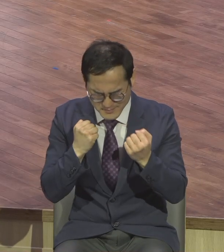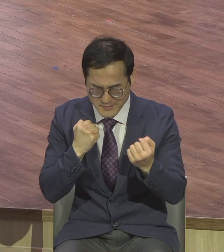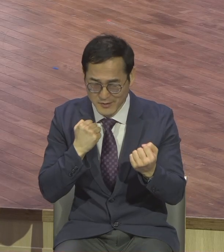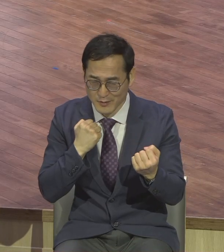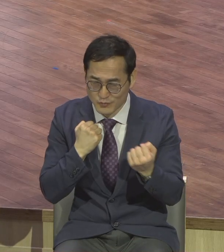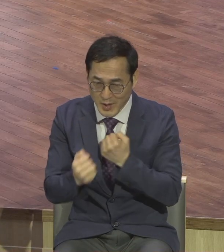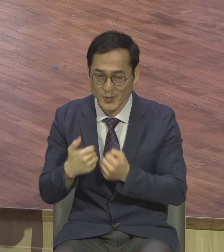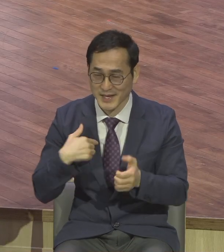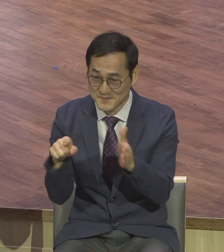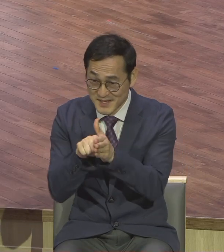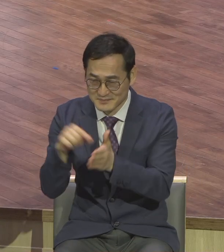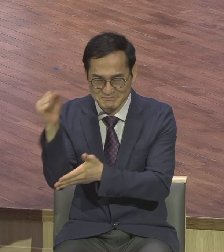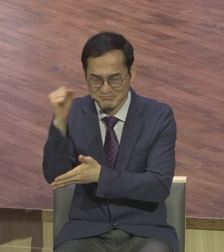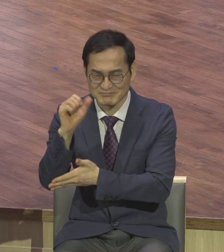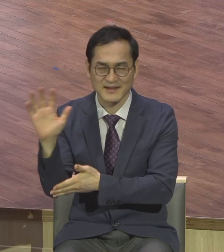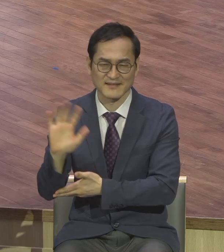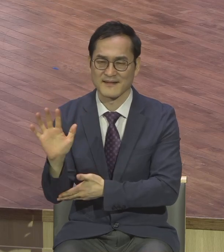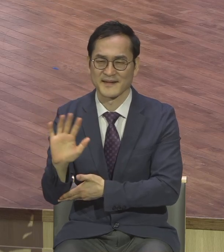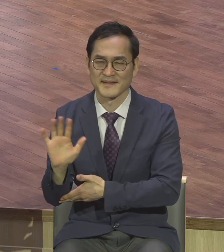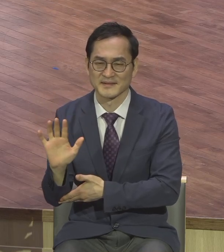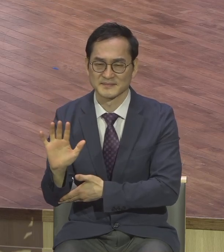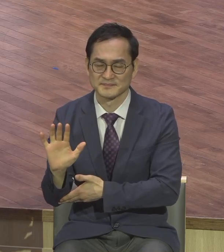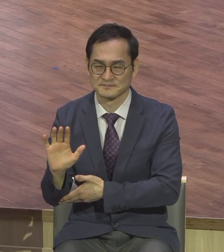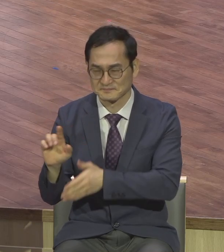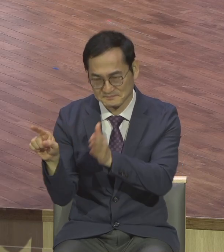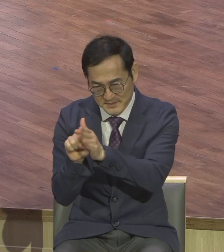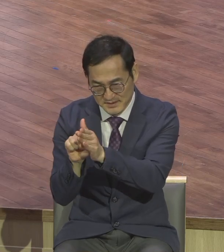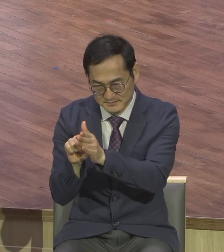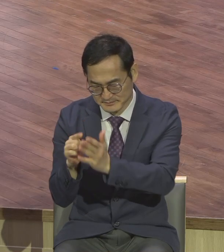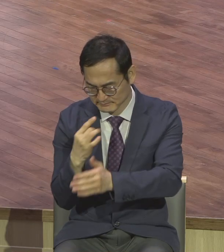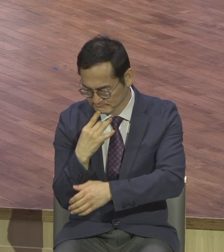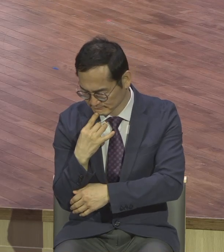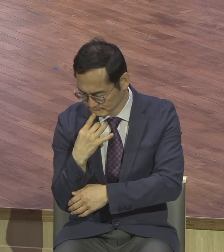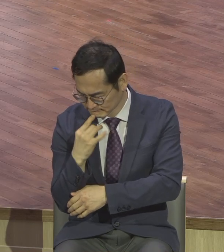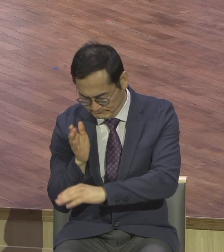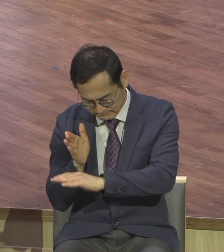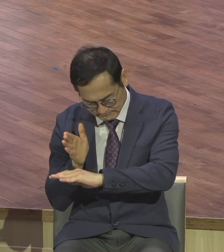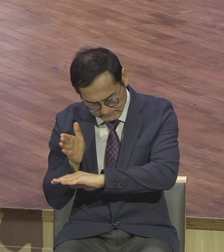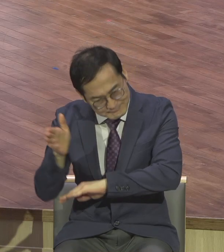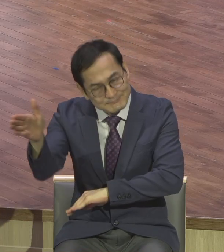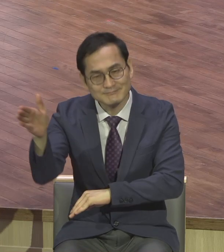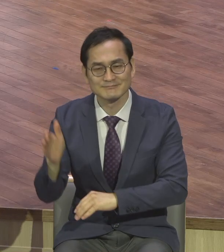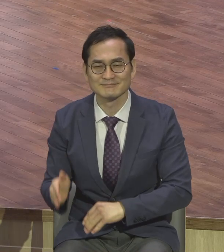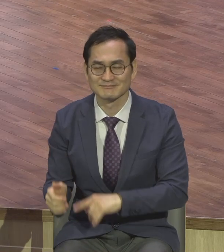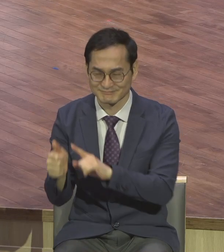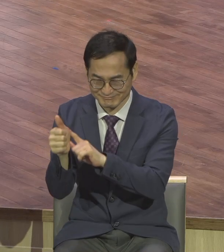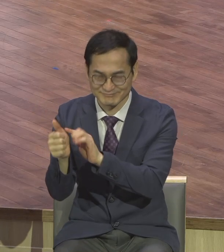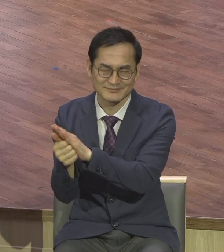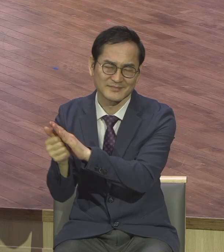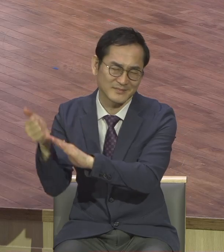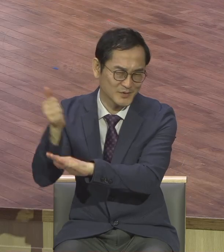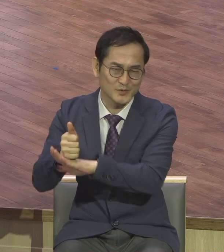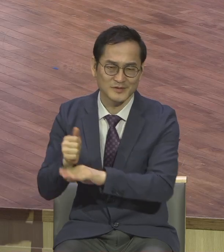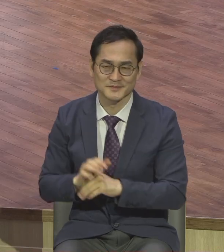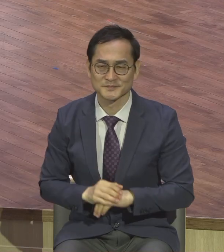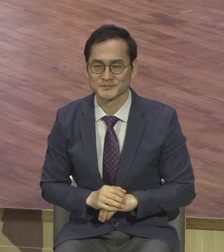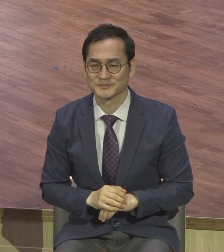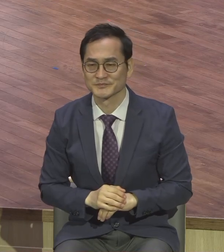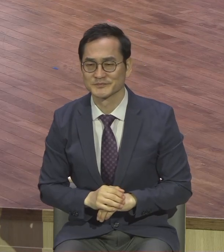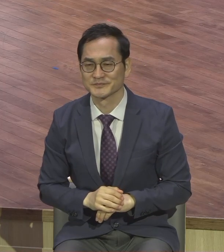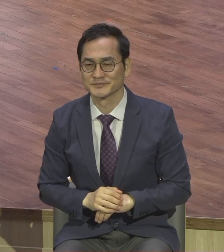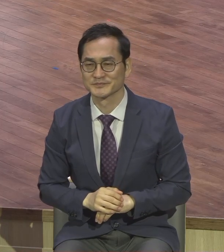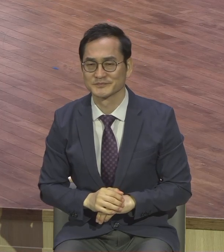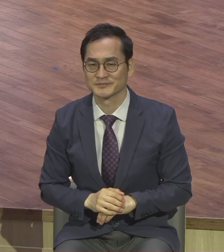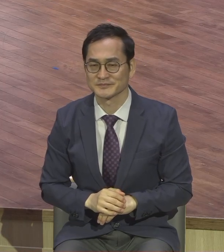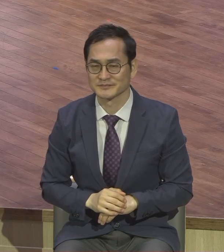흔들리지 않아. 믿음. 그래서 believe, 믿음이 중요합니다. 여러분이 뭐 하나님이